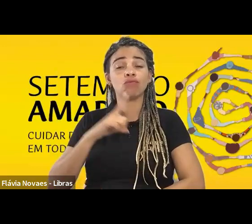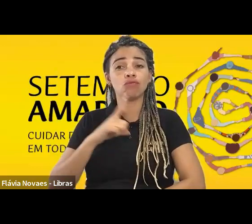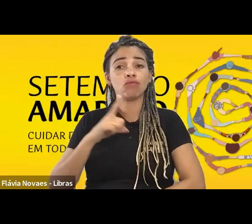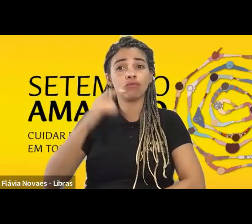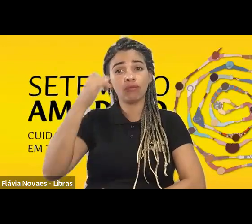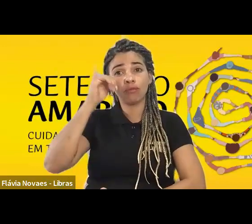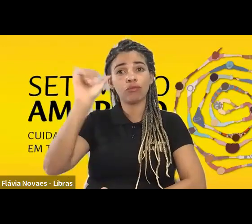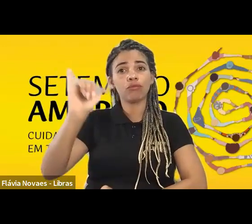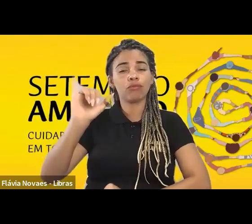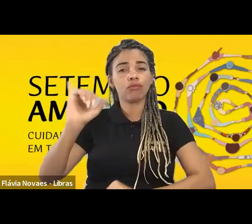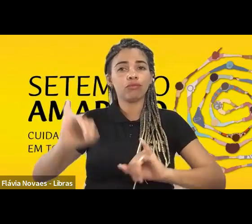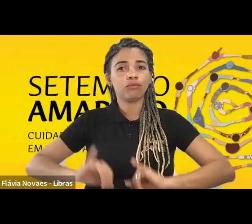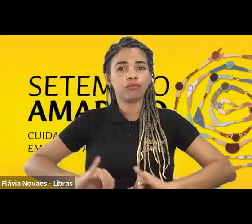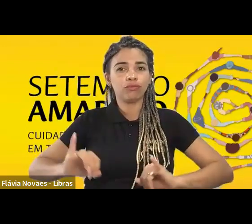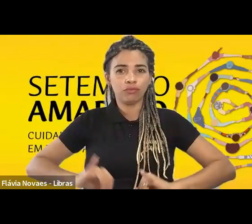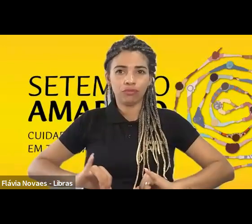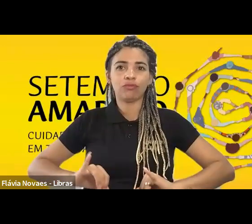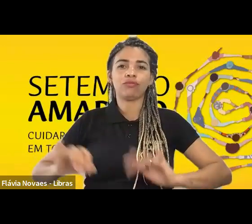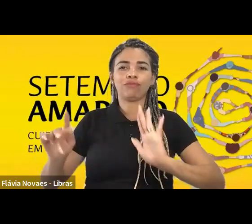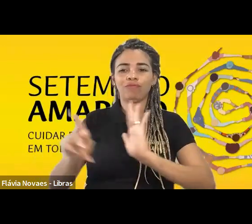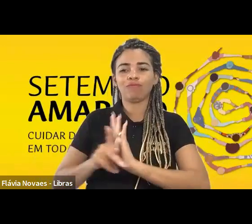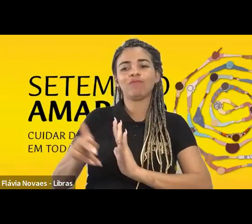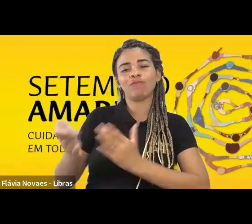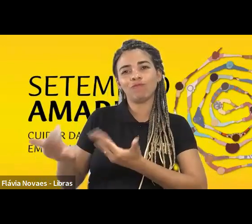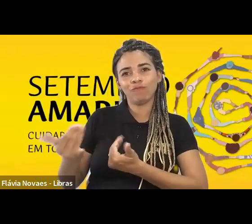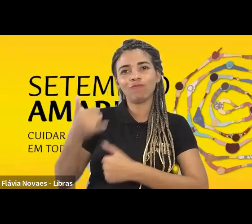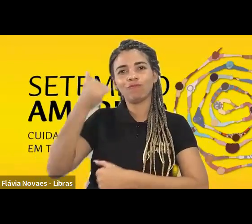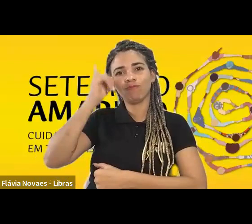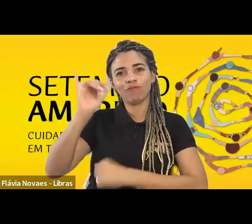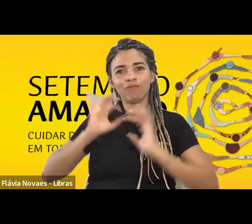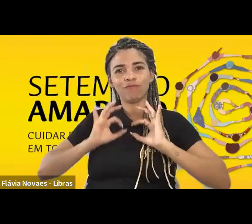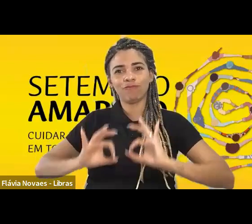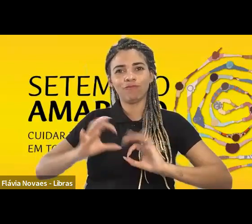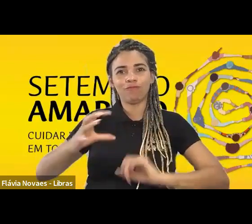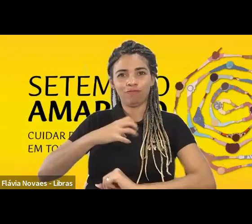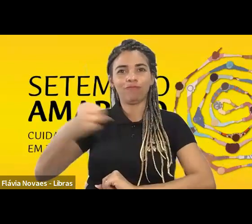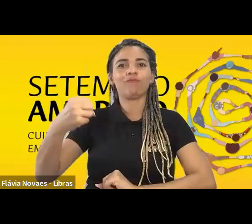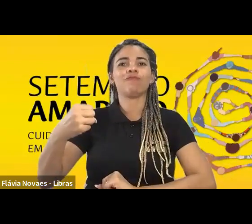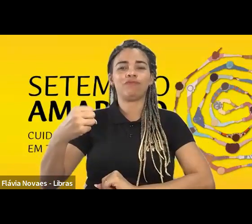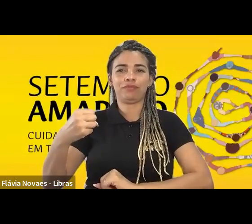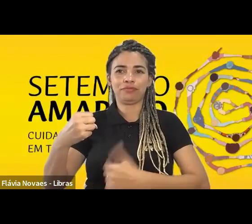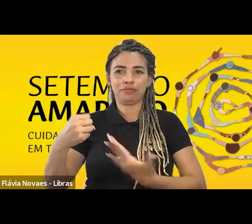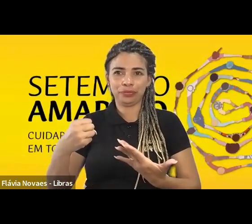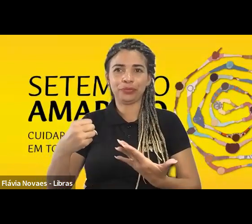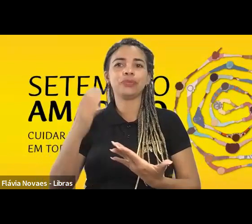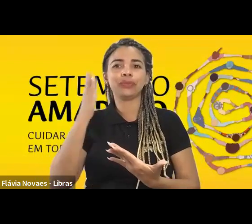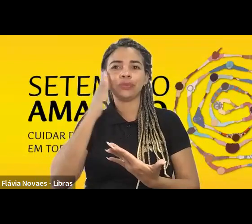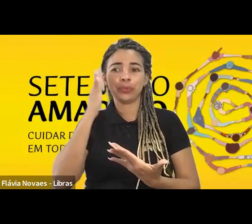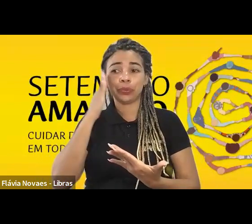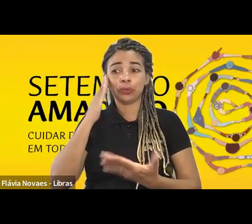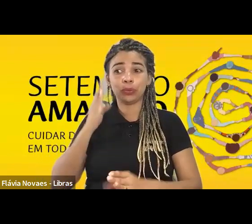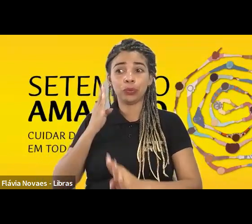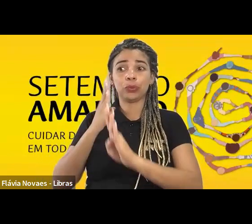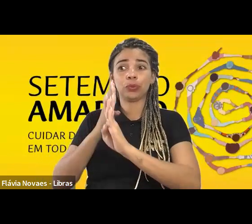o sofrimento do adolescente e prevenir comportamento suicida. Obviamente que o reconhecimento precoce de